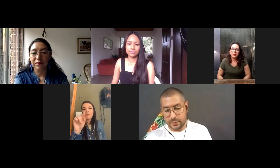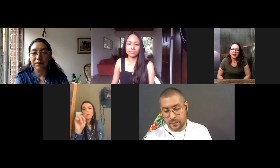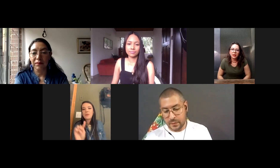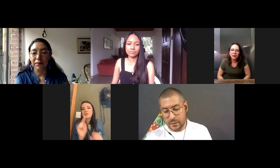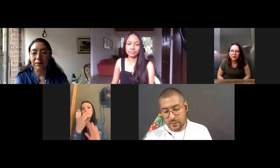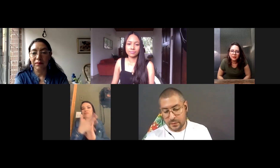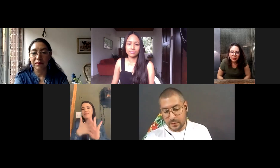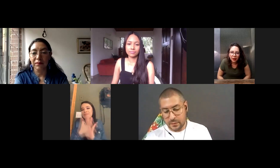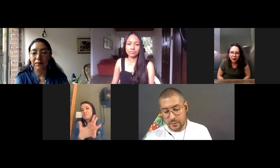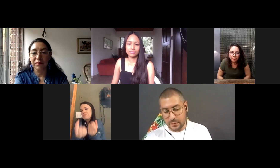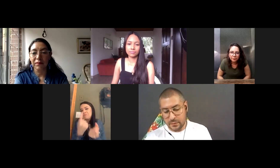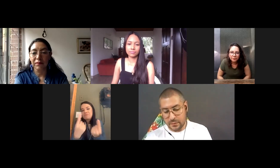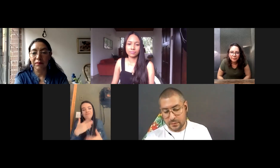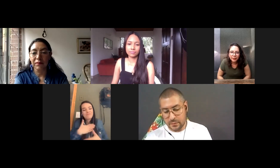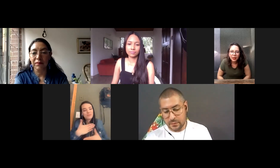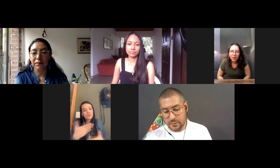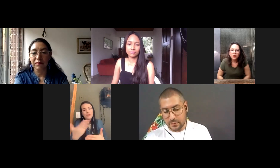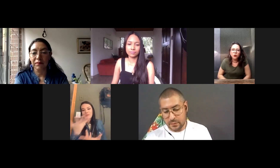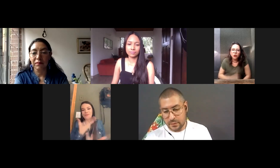simplemente quieren estar